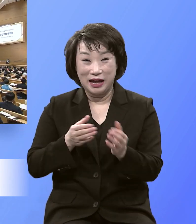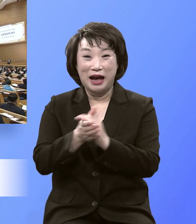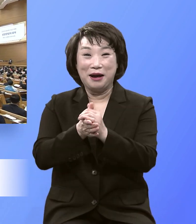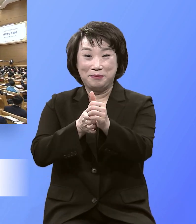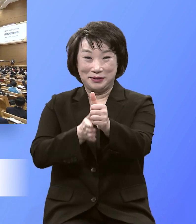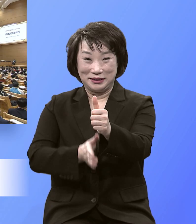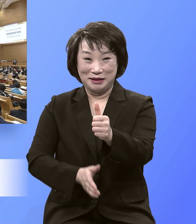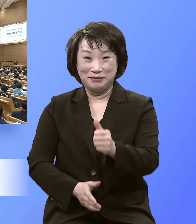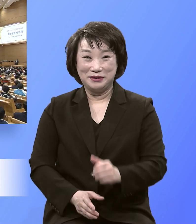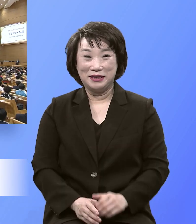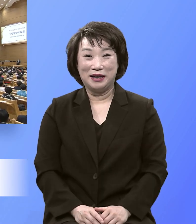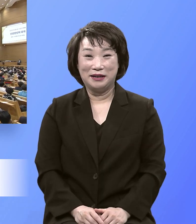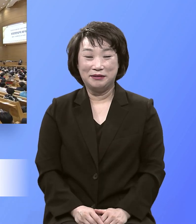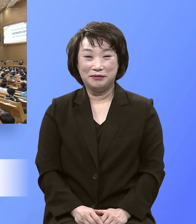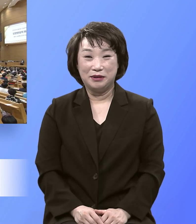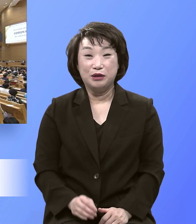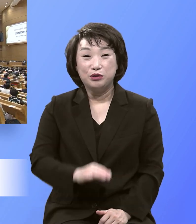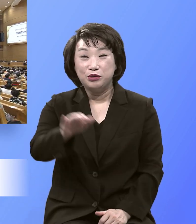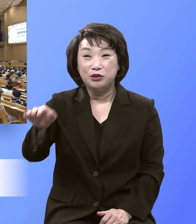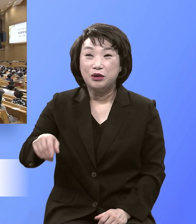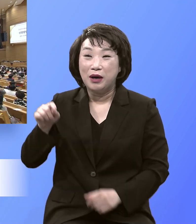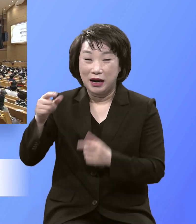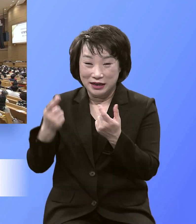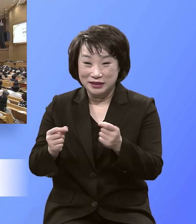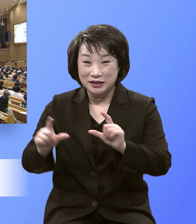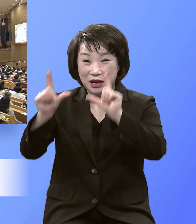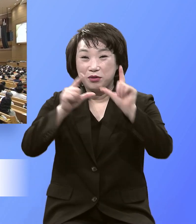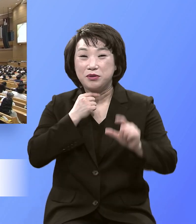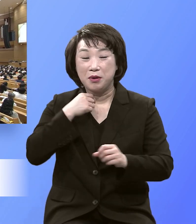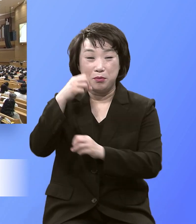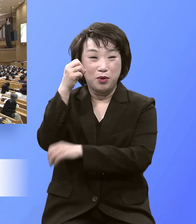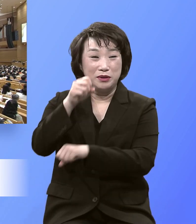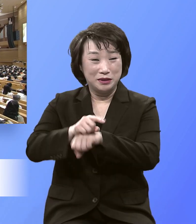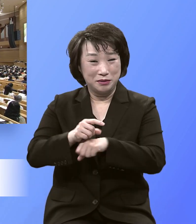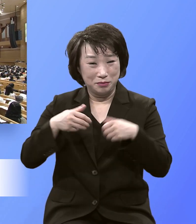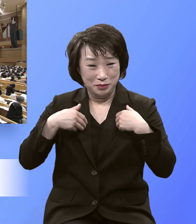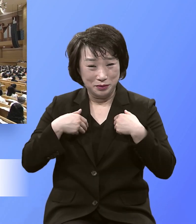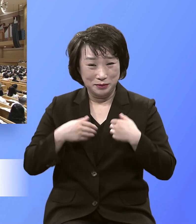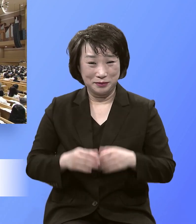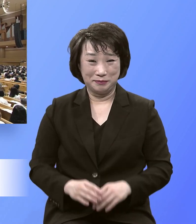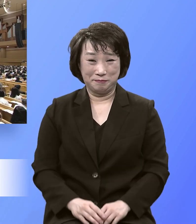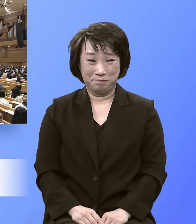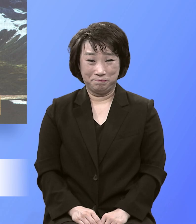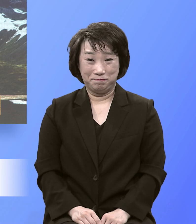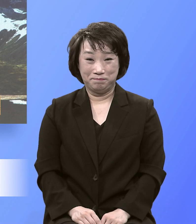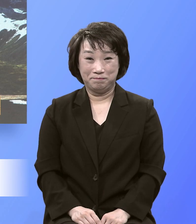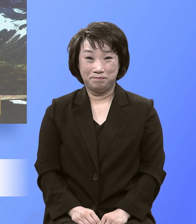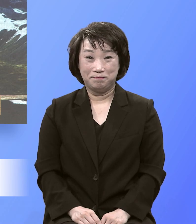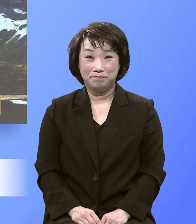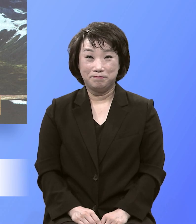합시다. 우리는 그렇게 살고자 하는 본능이 없습니까? 응?